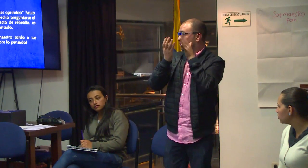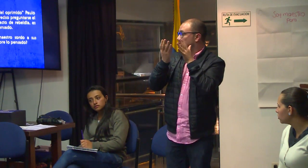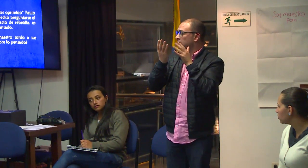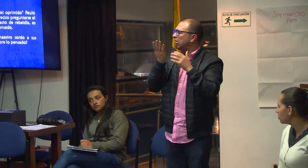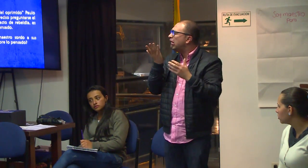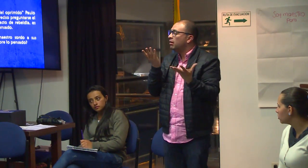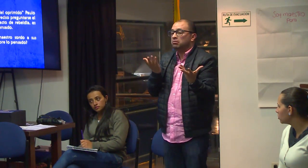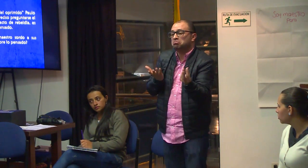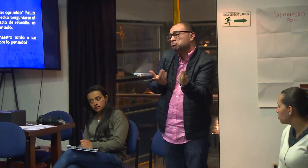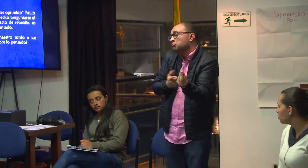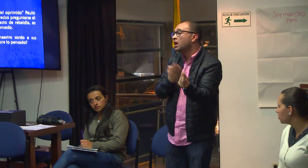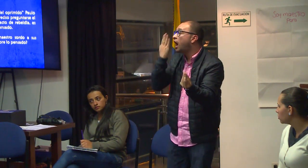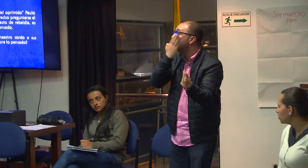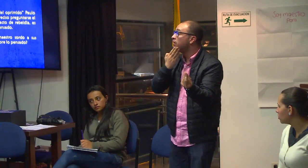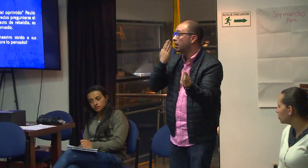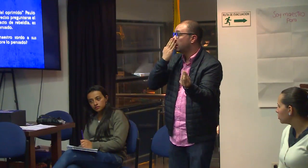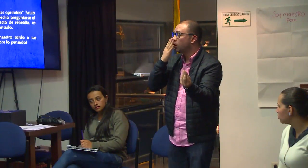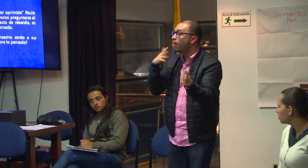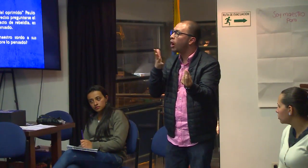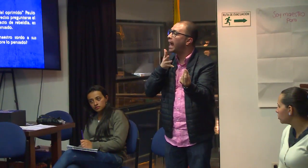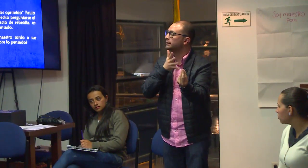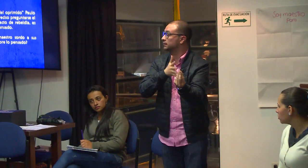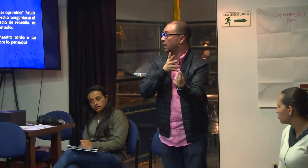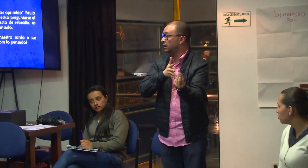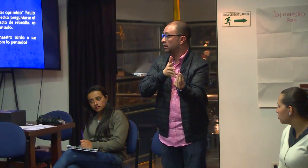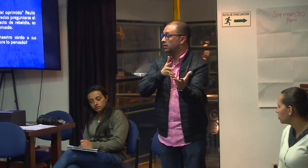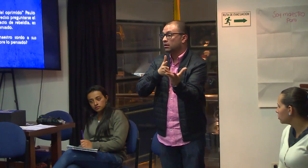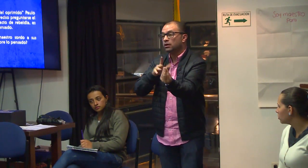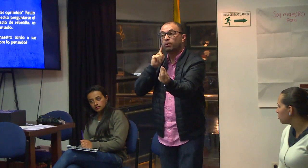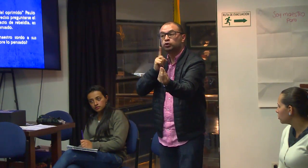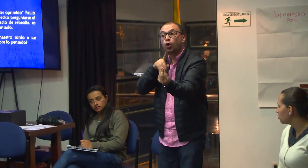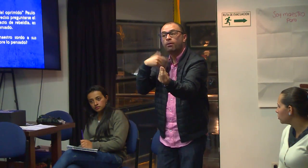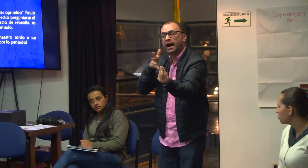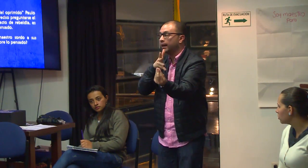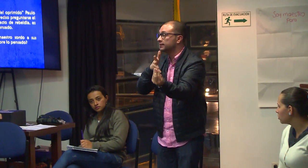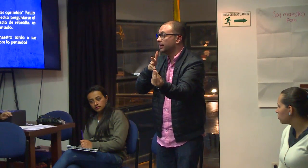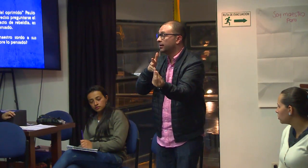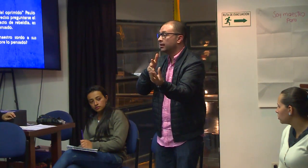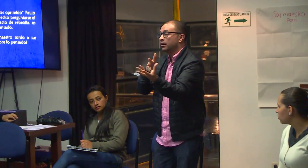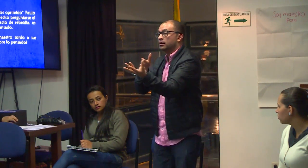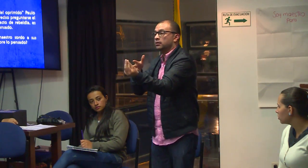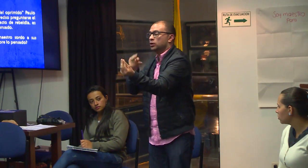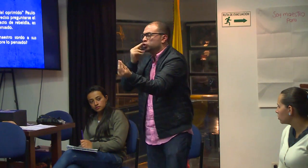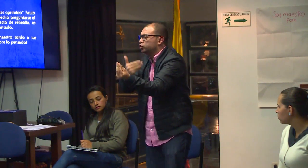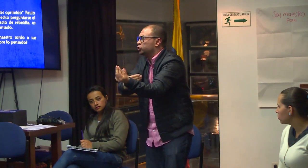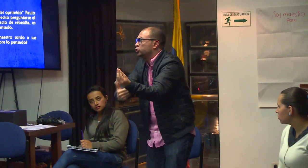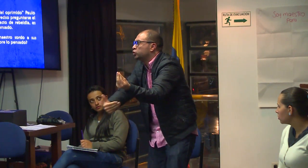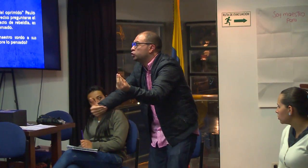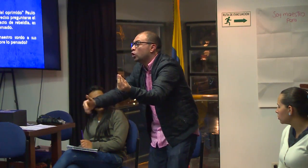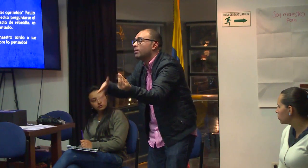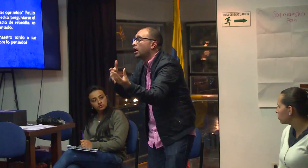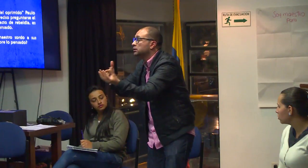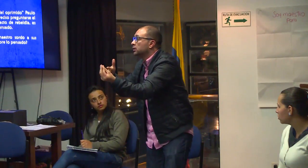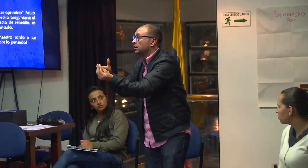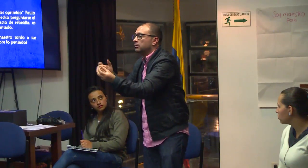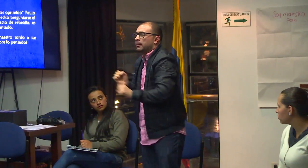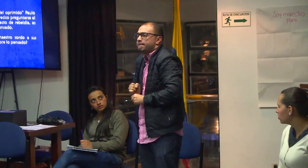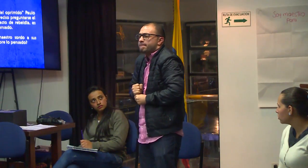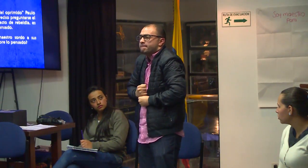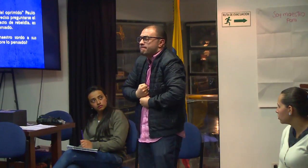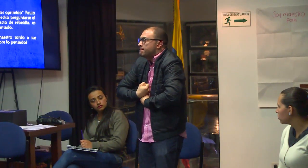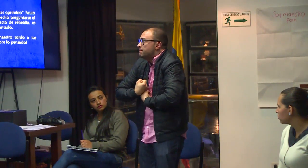es necesario pensarnos en esas características. Si fueran personas de pronto de color, si fueran, por ejemplo, con